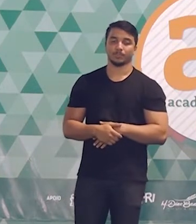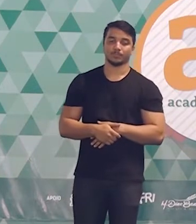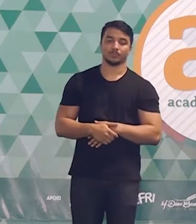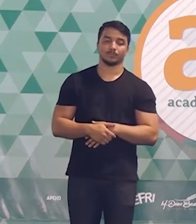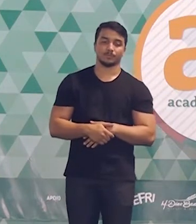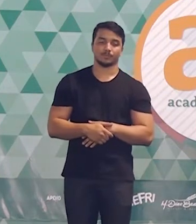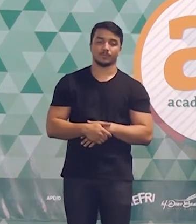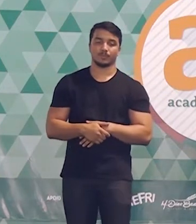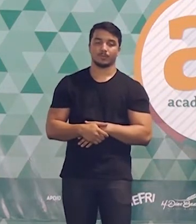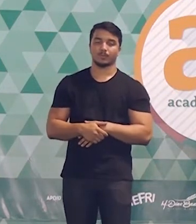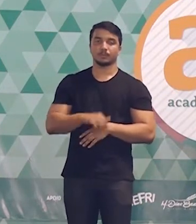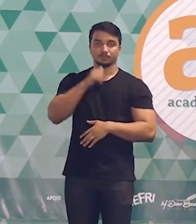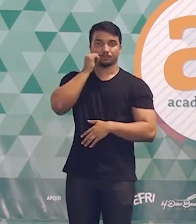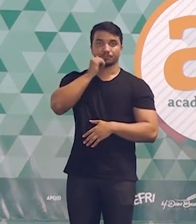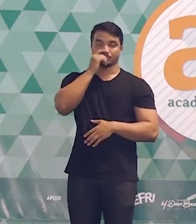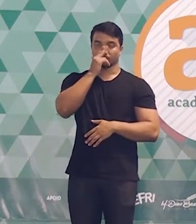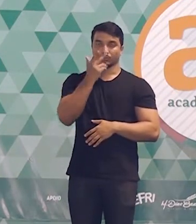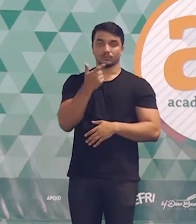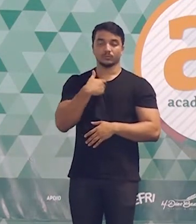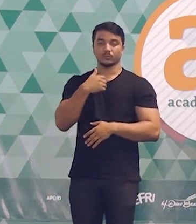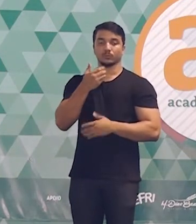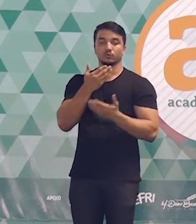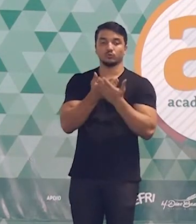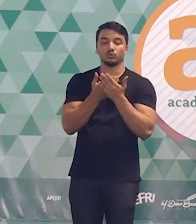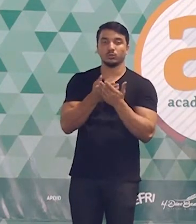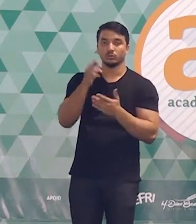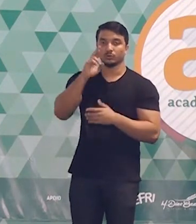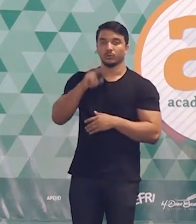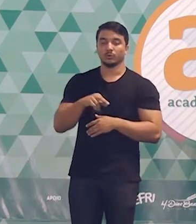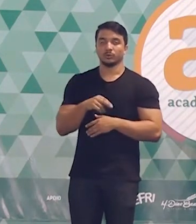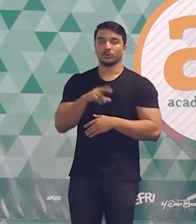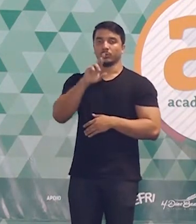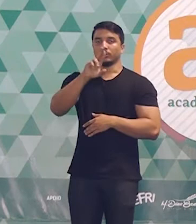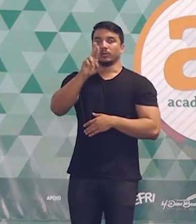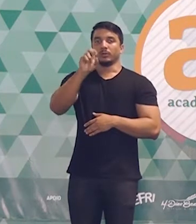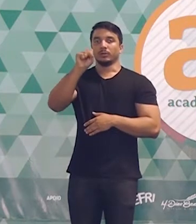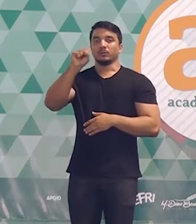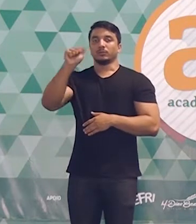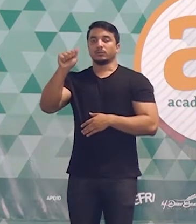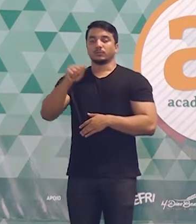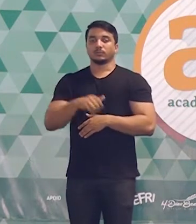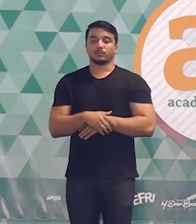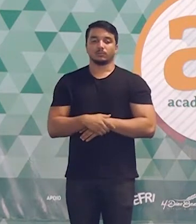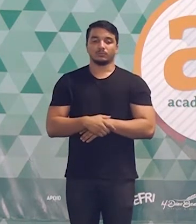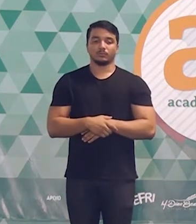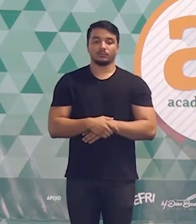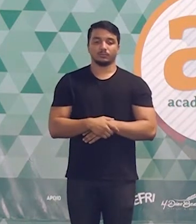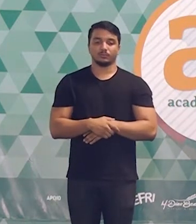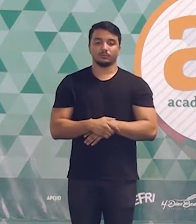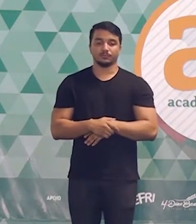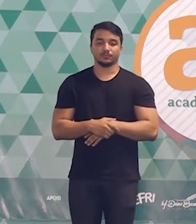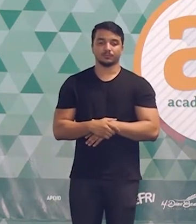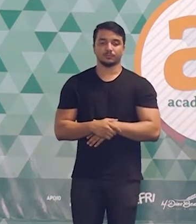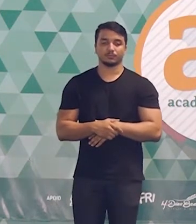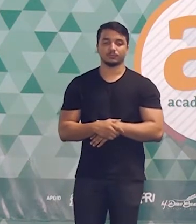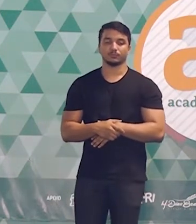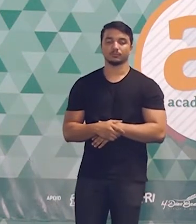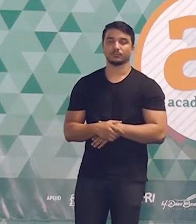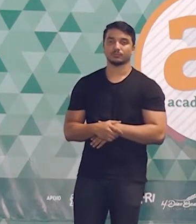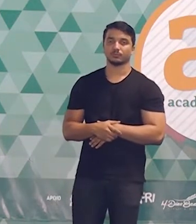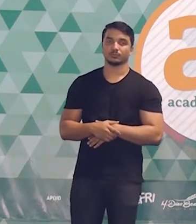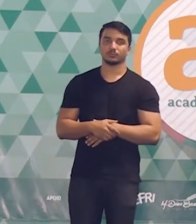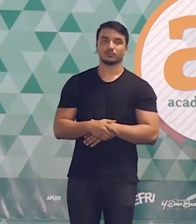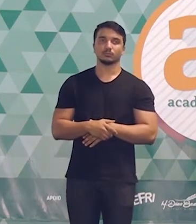aí a estudante russa, uma das obras que compuseram essa dita exposição. Vamos ver a questão